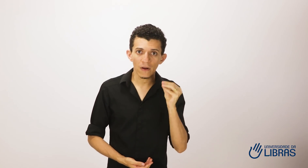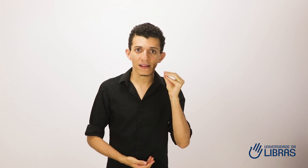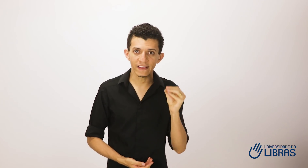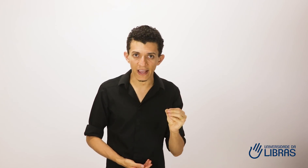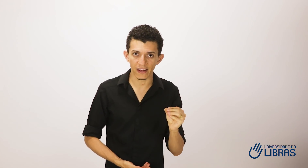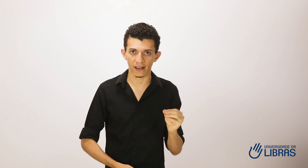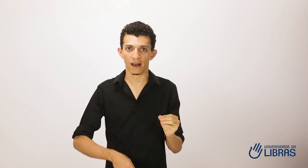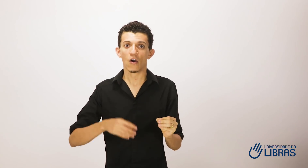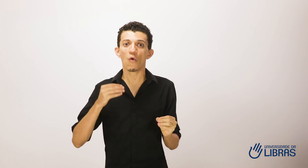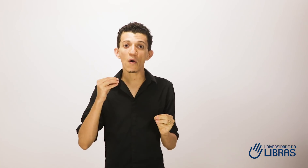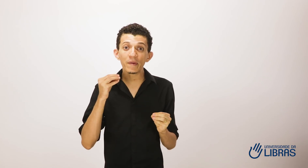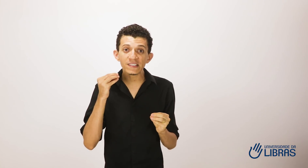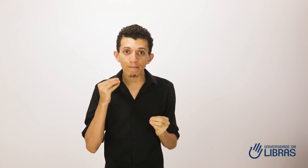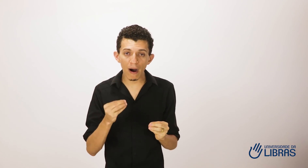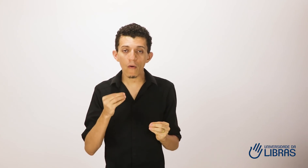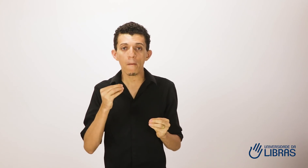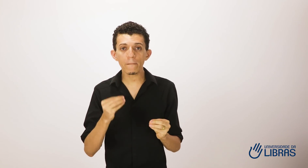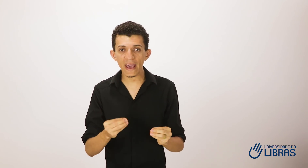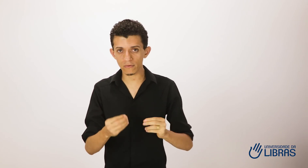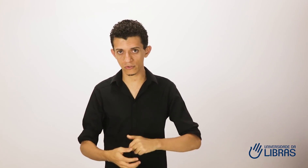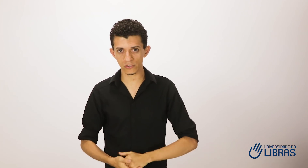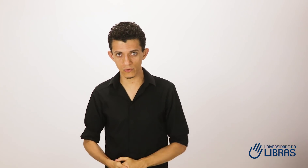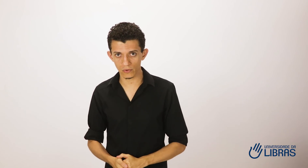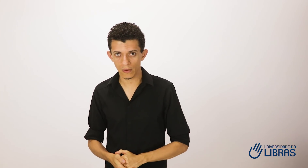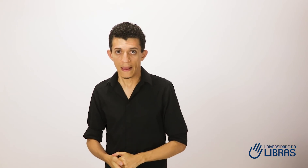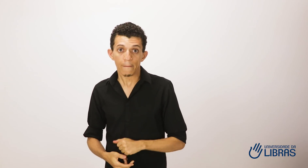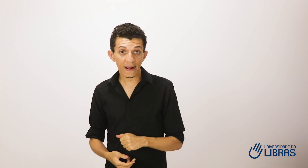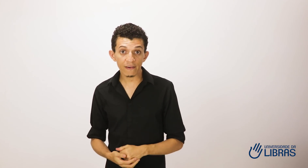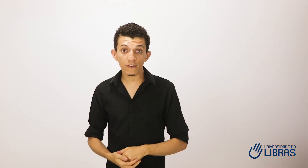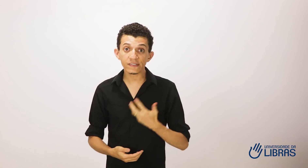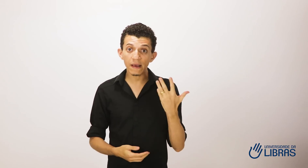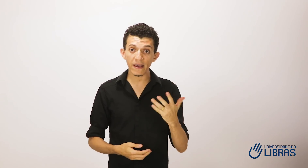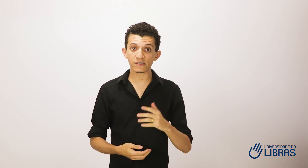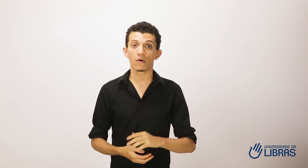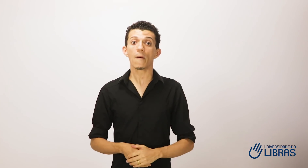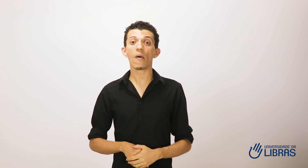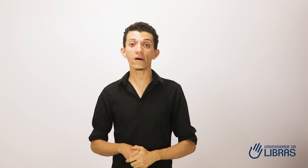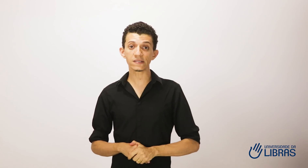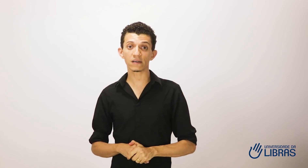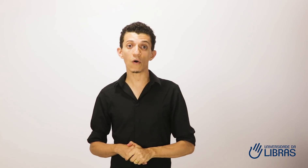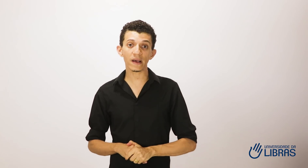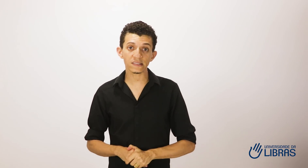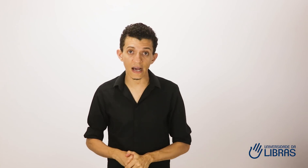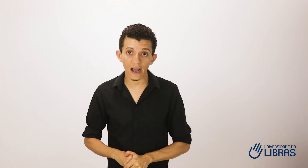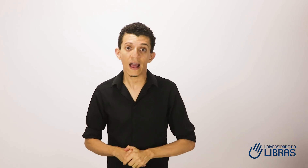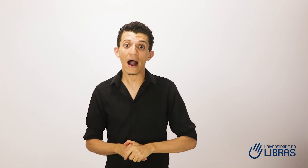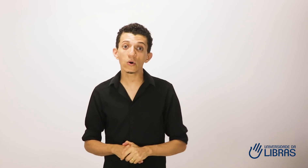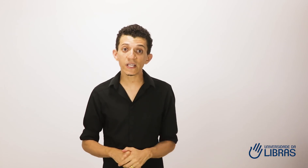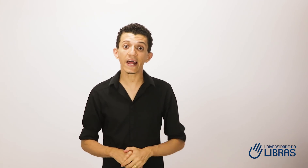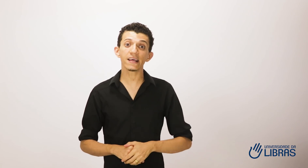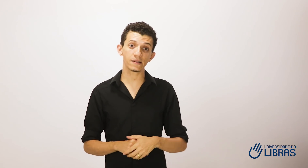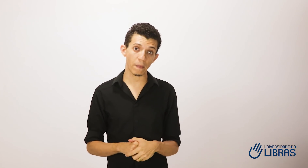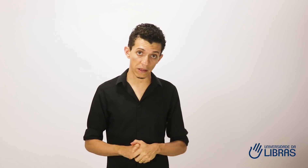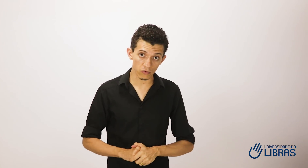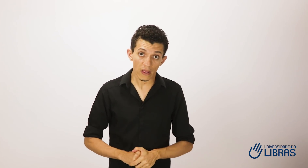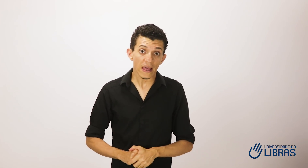principal técnica, o meu principal método de estudo, para que você mesmo possa começar a usar esse método e